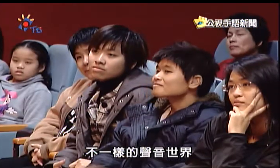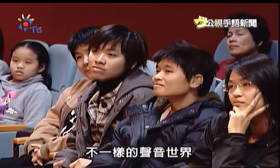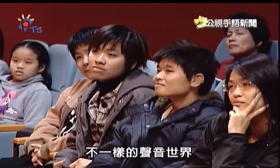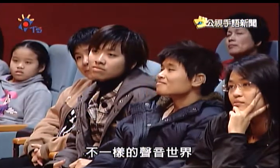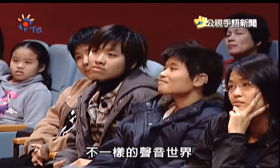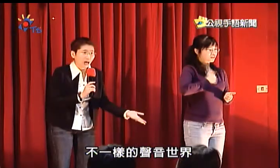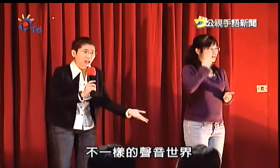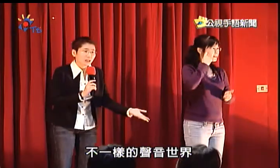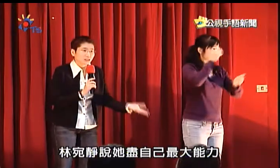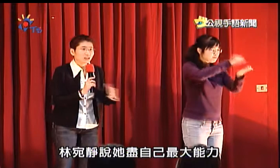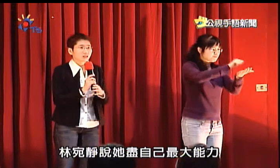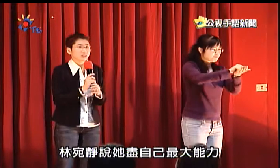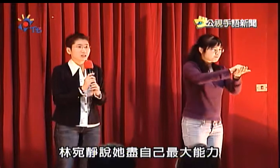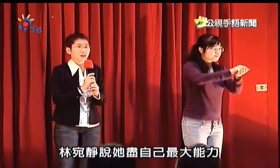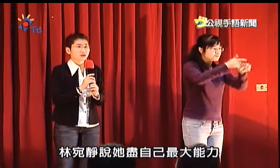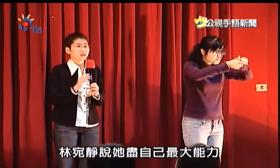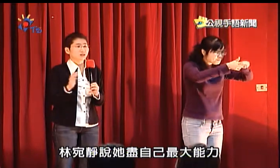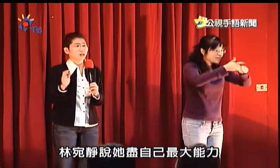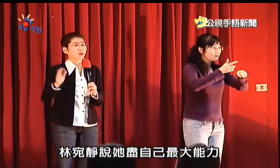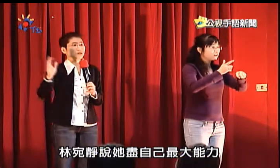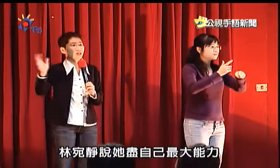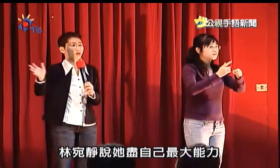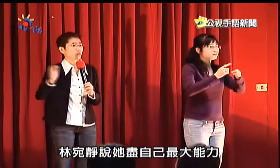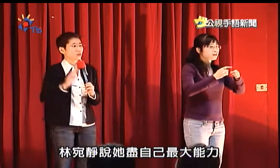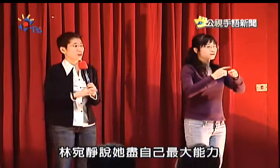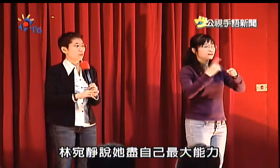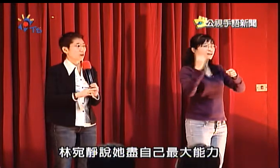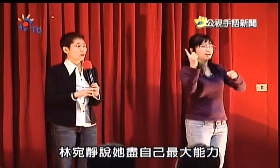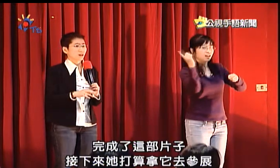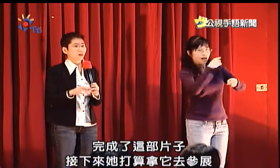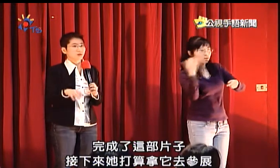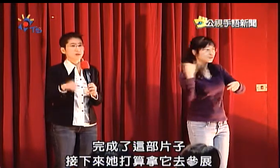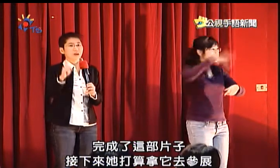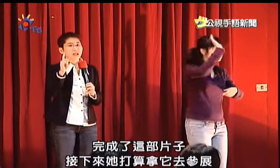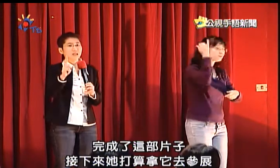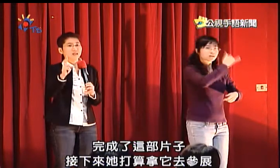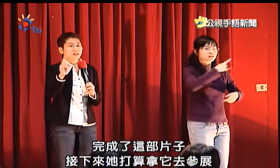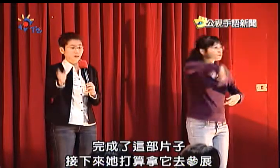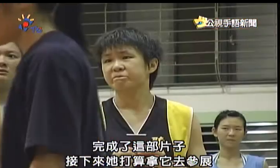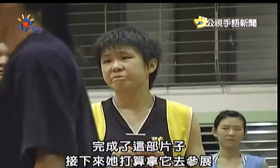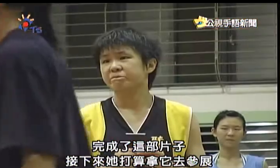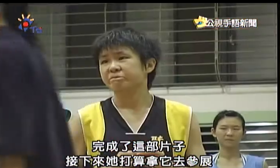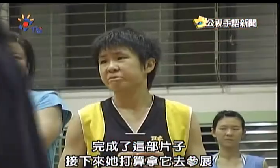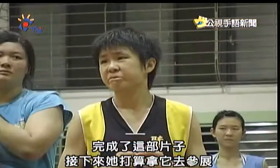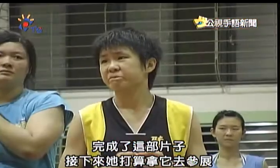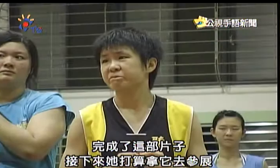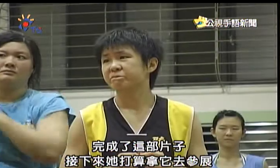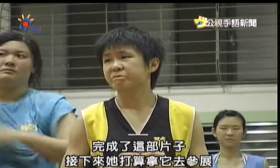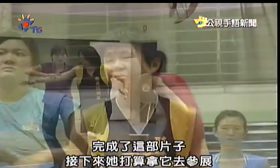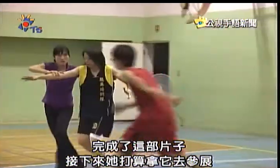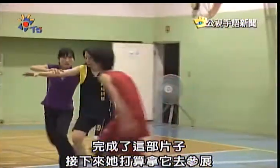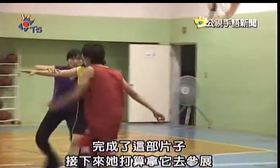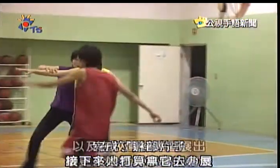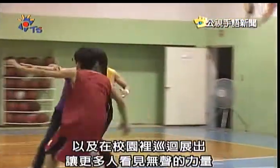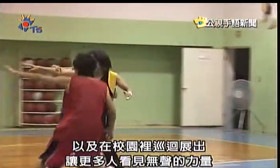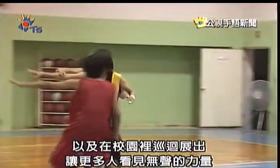界。林婉静说，他尽自己最大的能力完成了这一部片子，接下来他打算拿他去参展以及在校